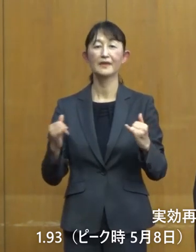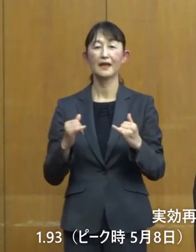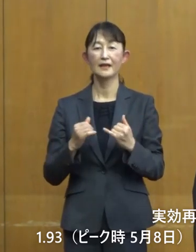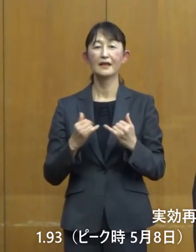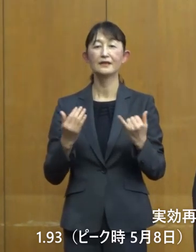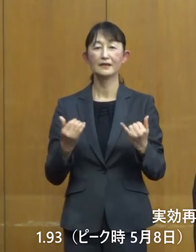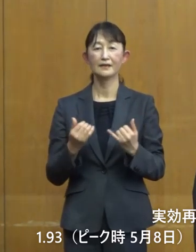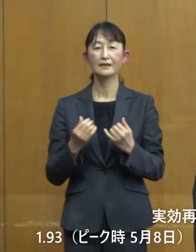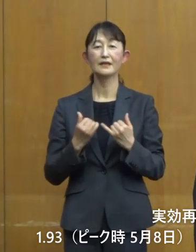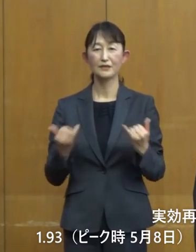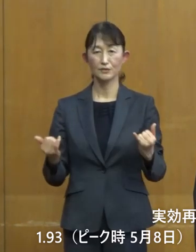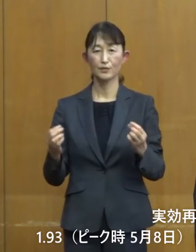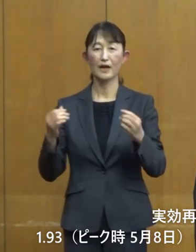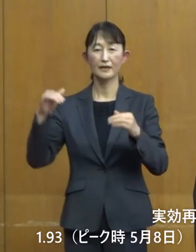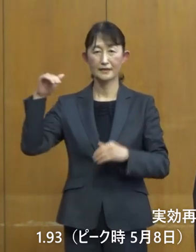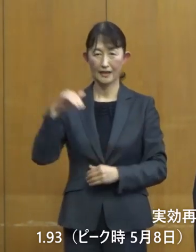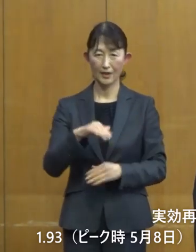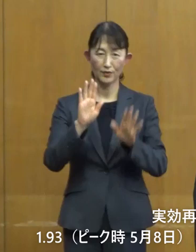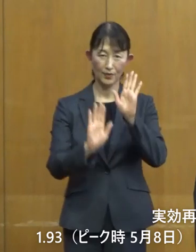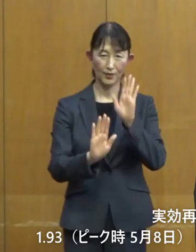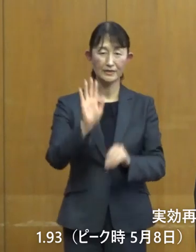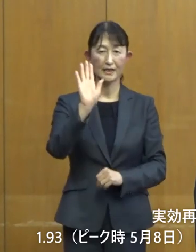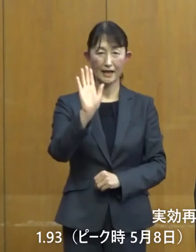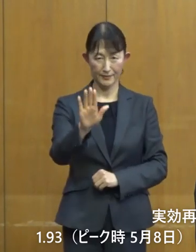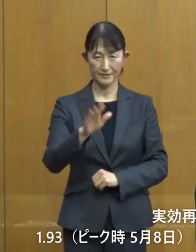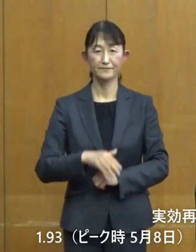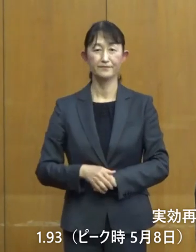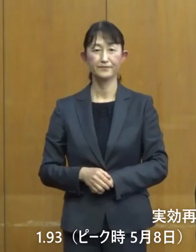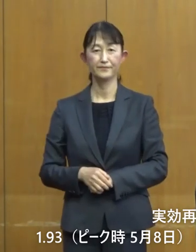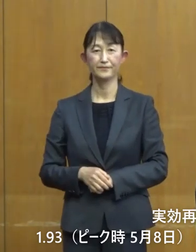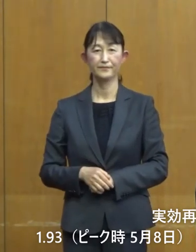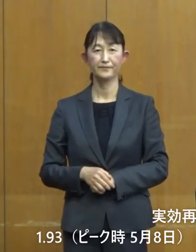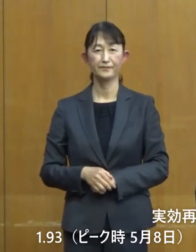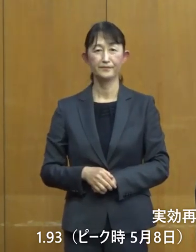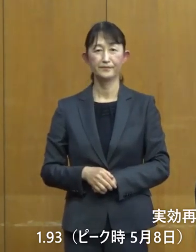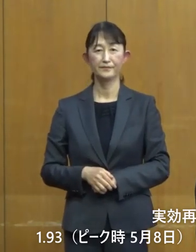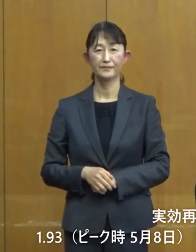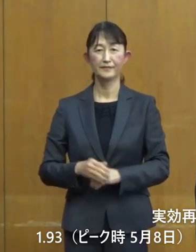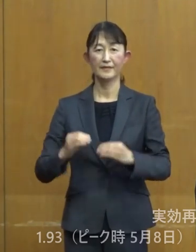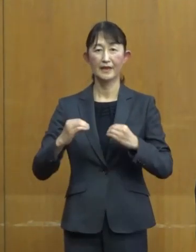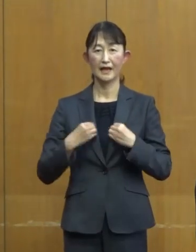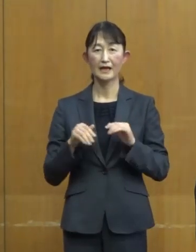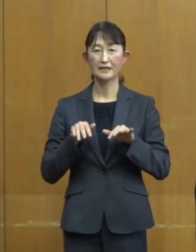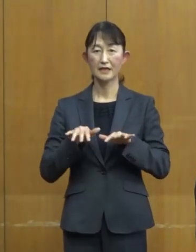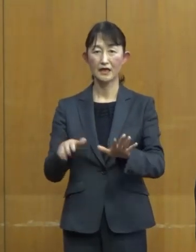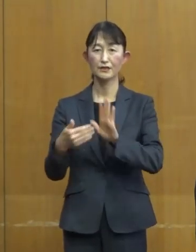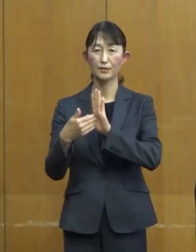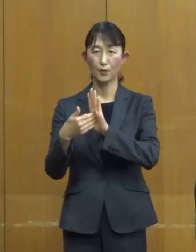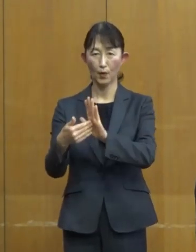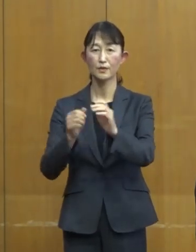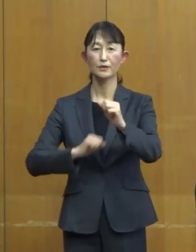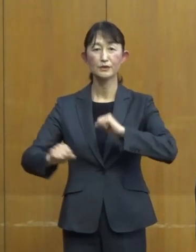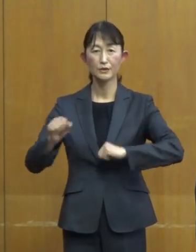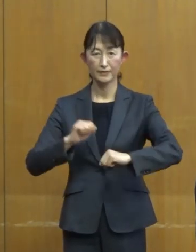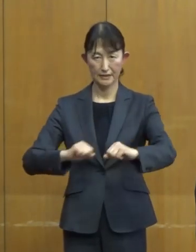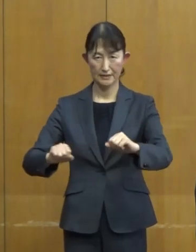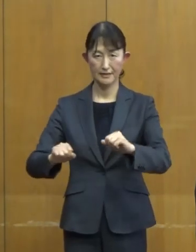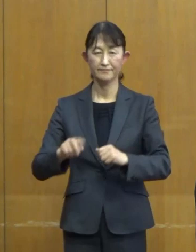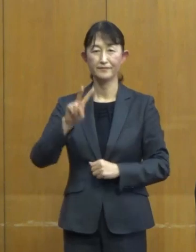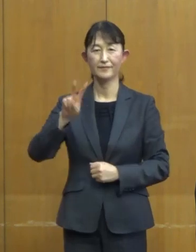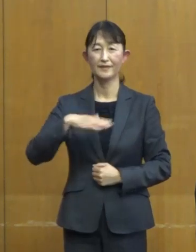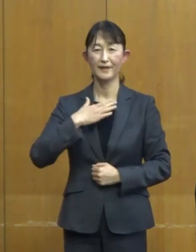規の感染者数は減少傾向にあります。感染拡大防止の取り組み